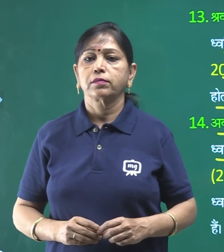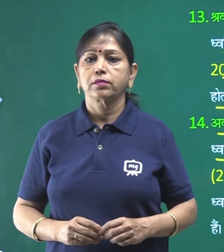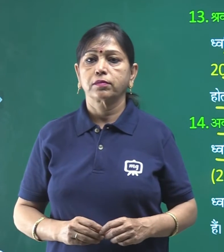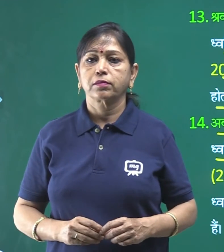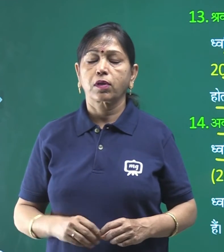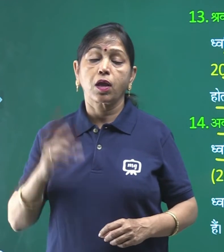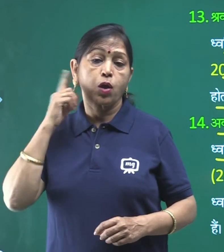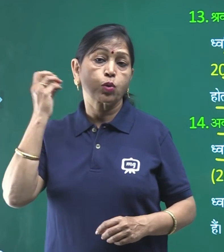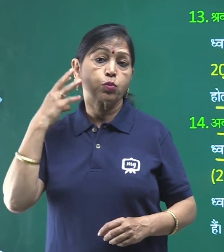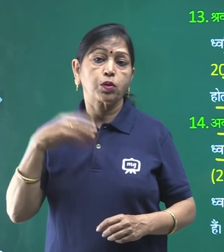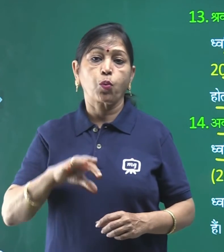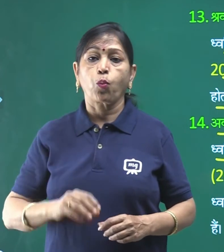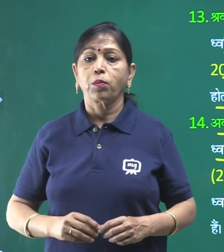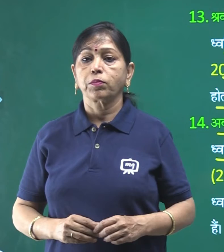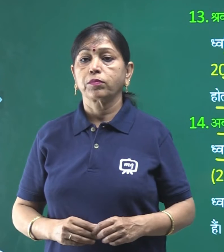ध्वनियों को